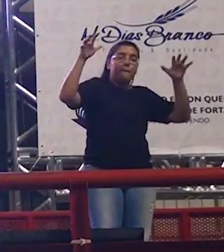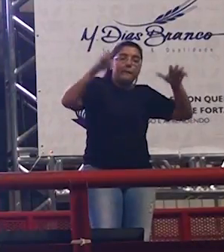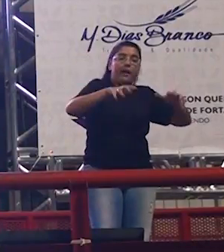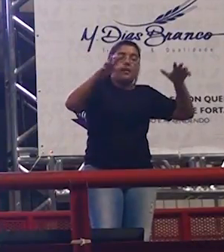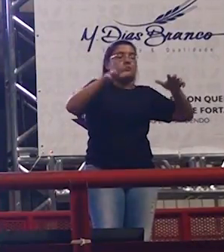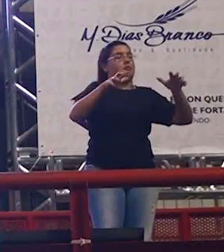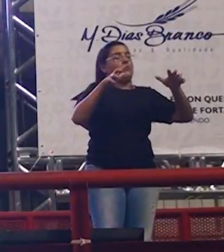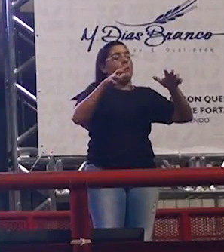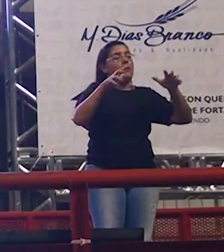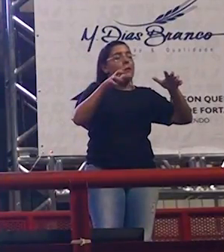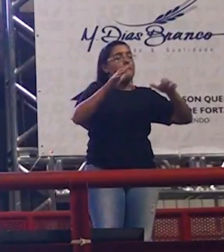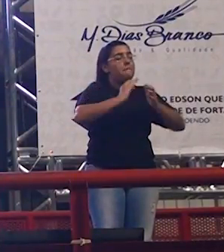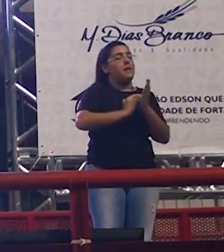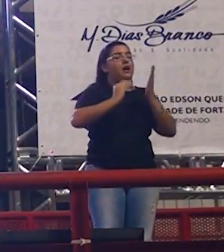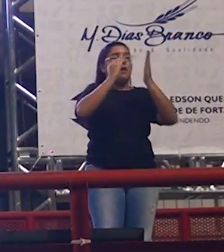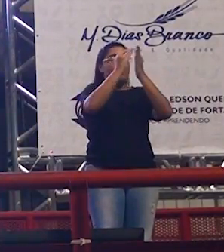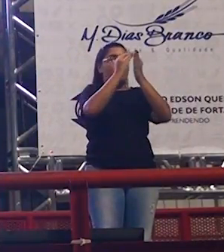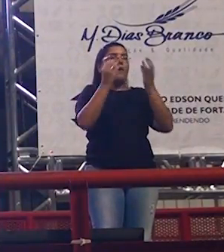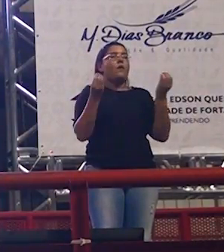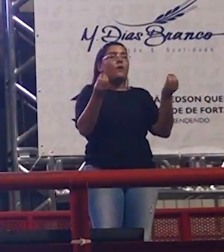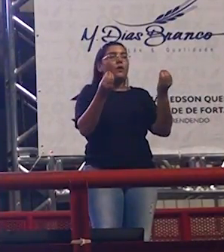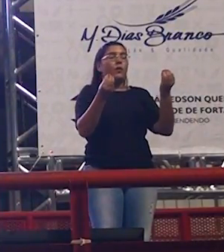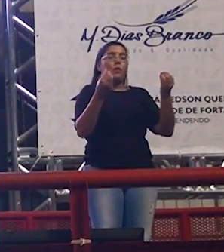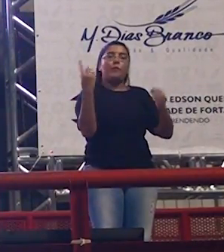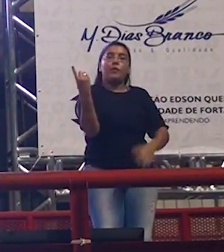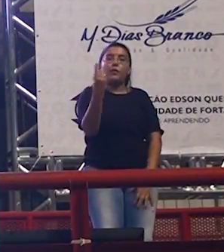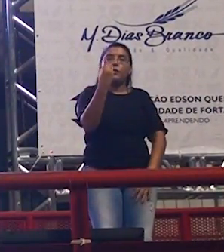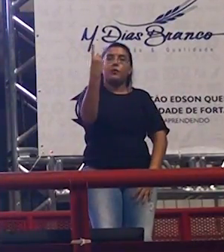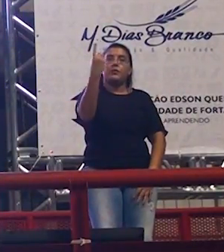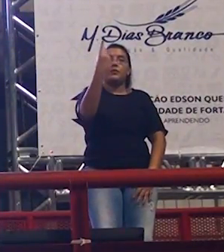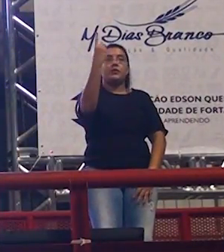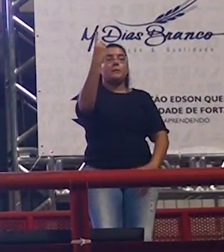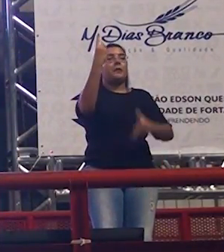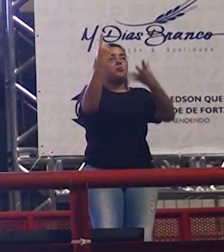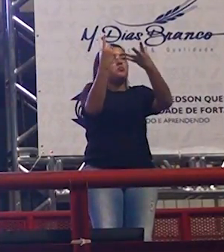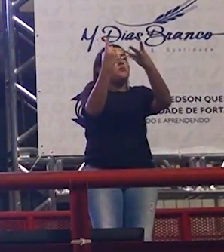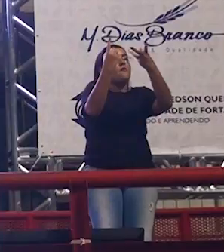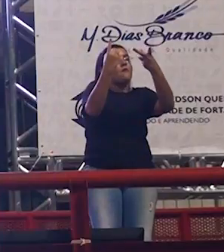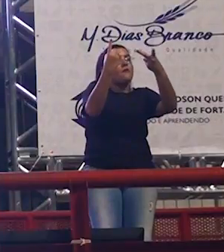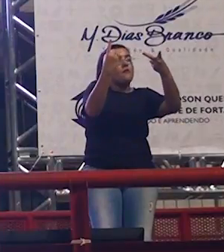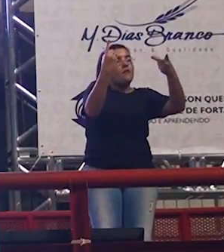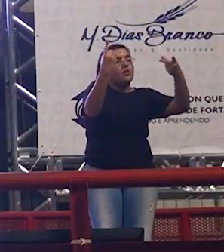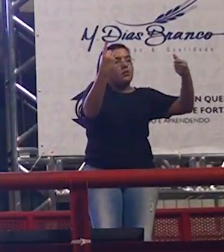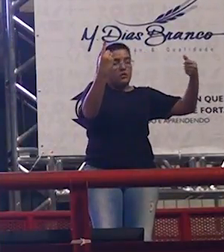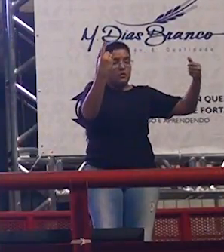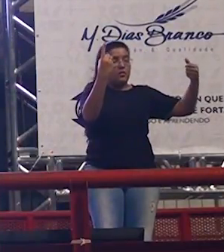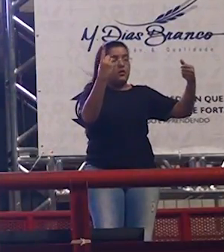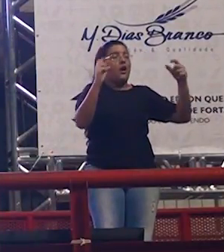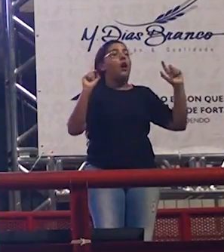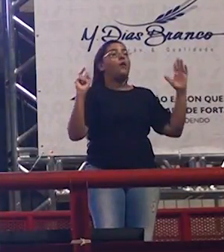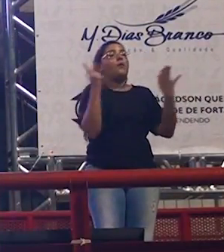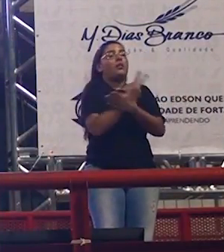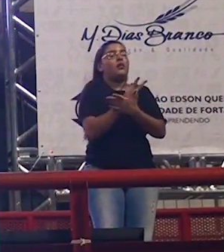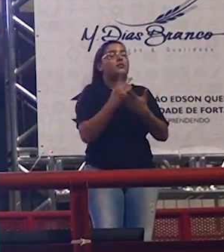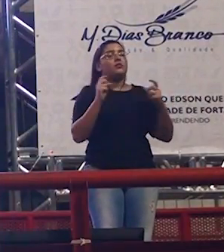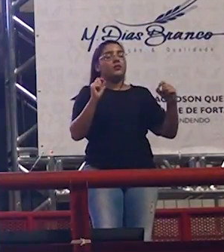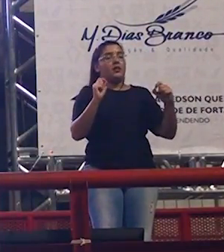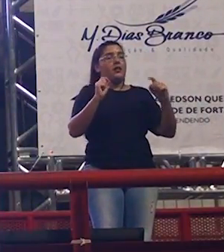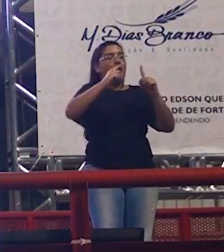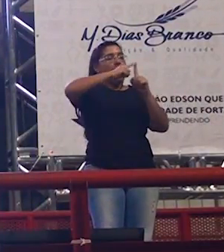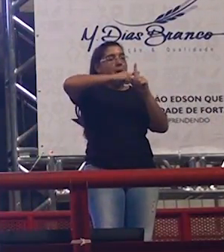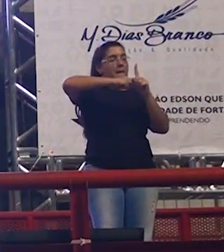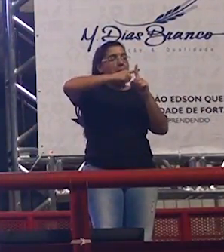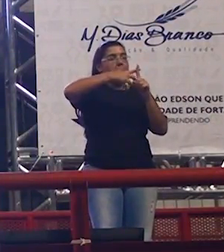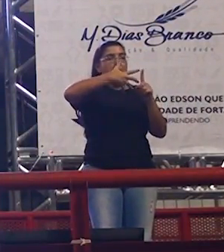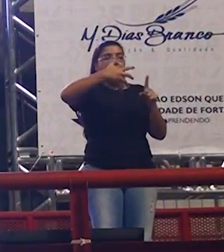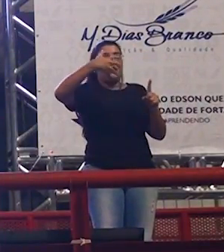está denso. Conforme aumenta a altitude, o ar se torna menos denso, mais rarefeito, e consequentemente a pressão que